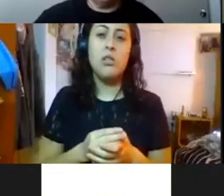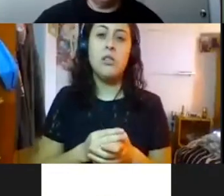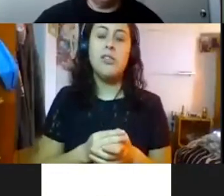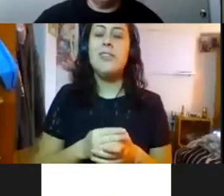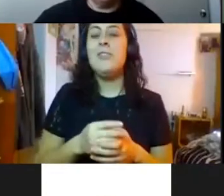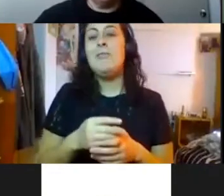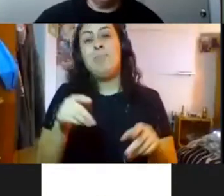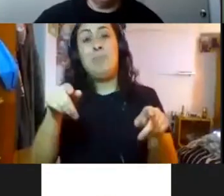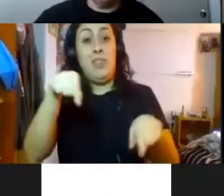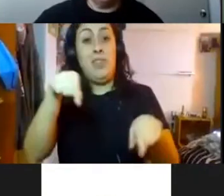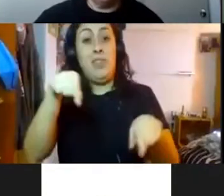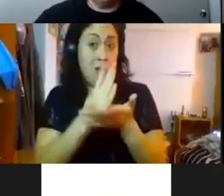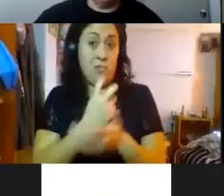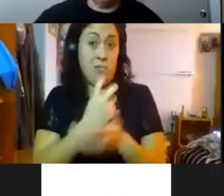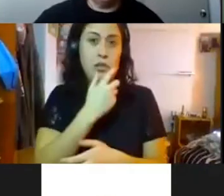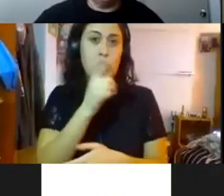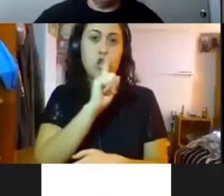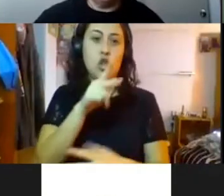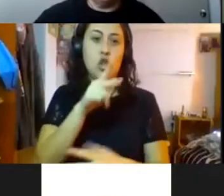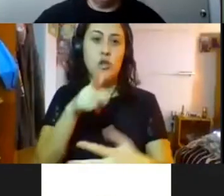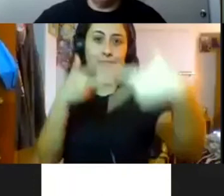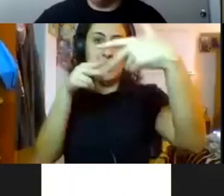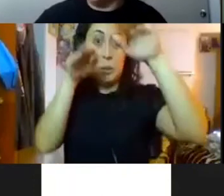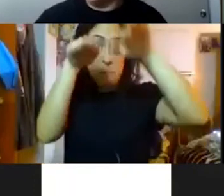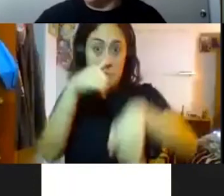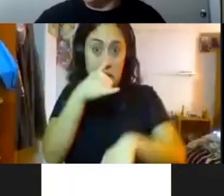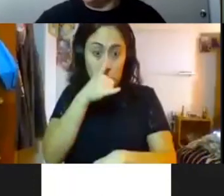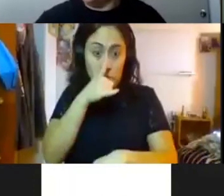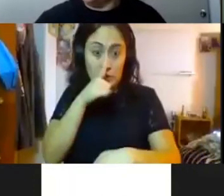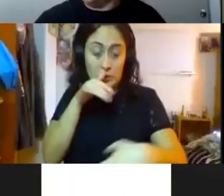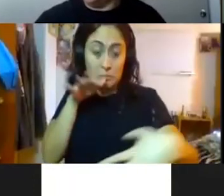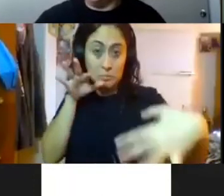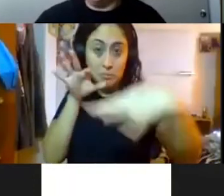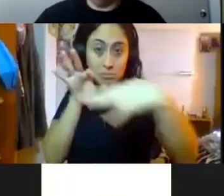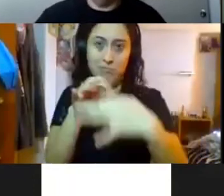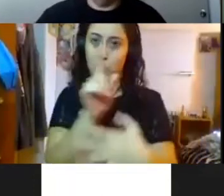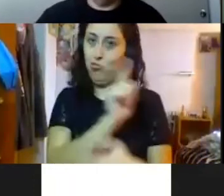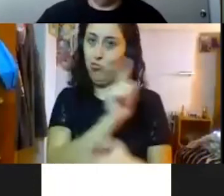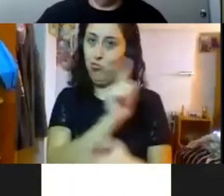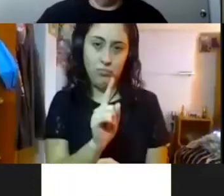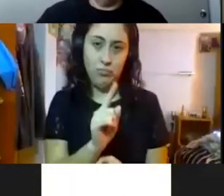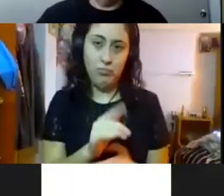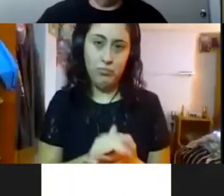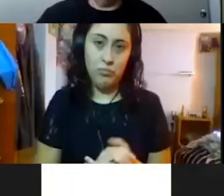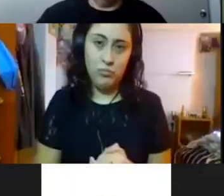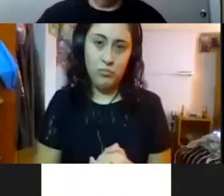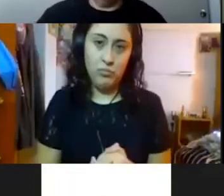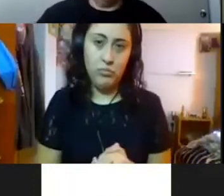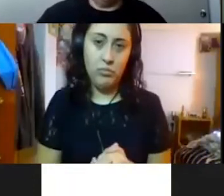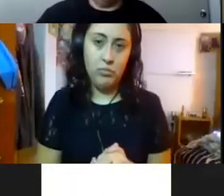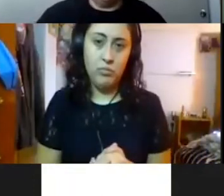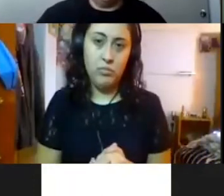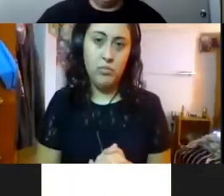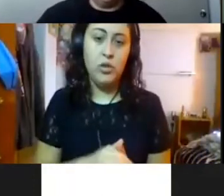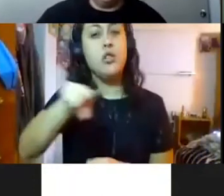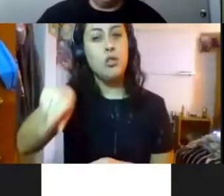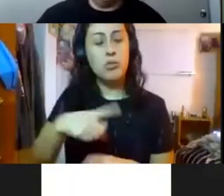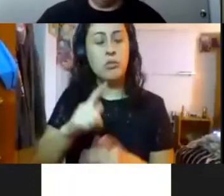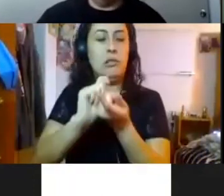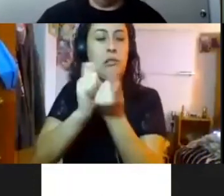trabajo en la escuela de lenguaje, lamentablemente, tener que poder realizar adecuaciones a